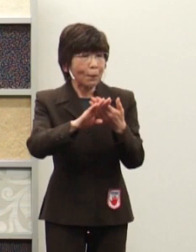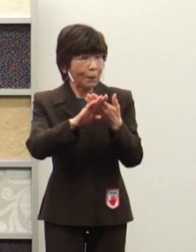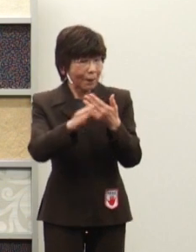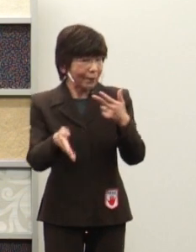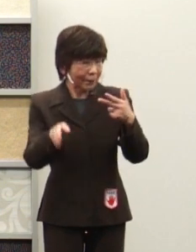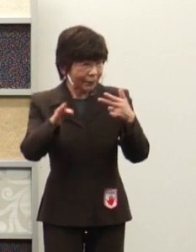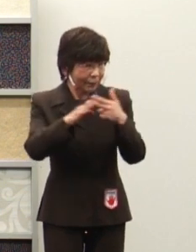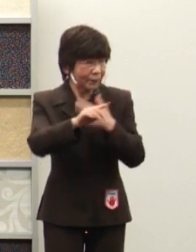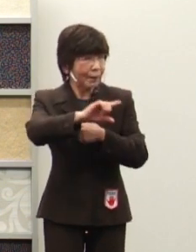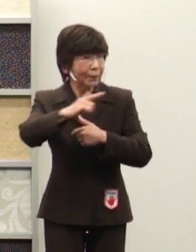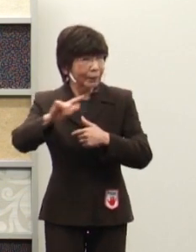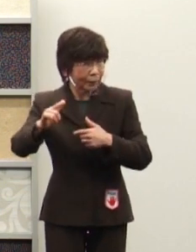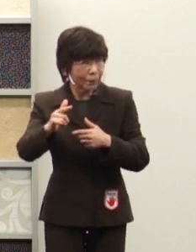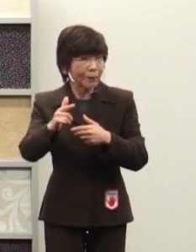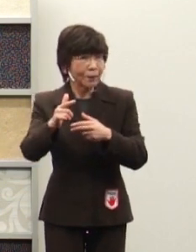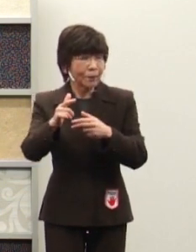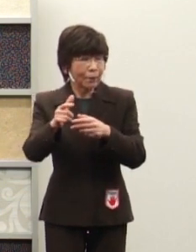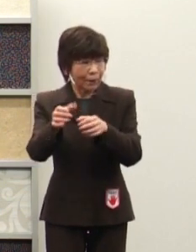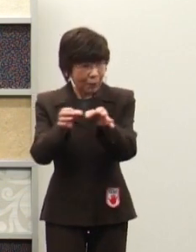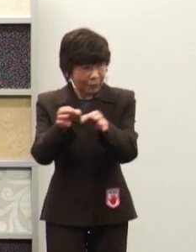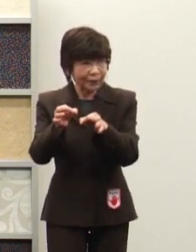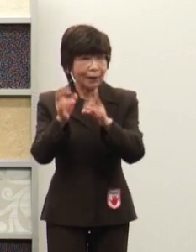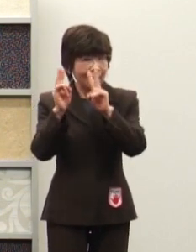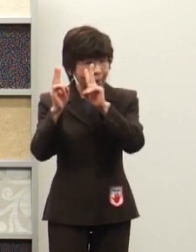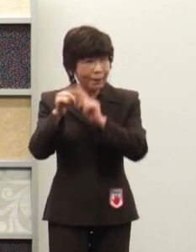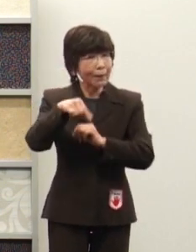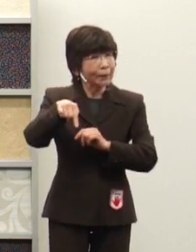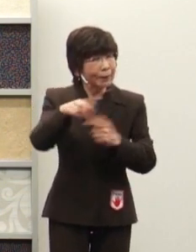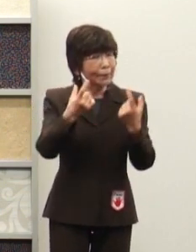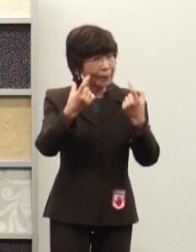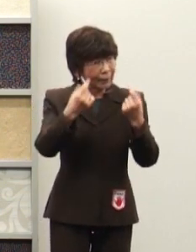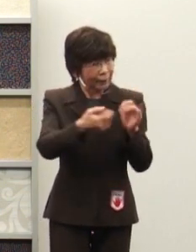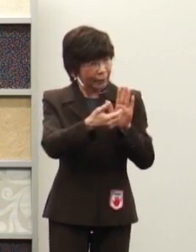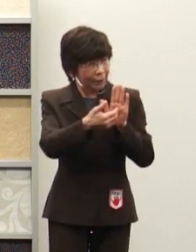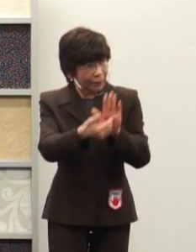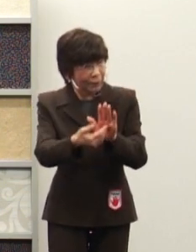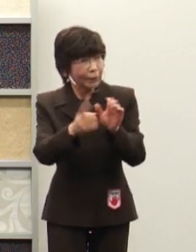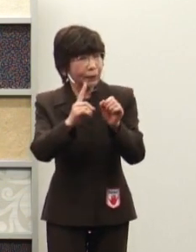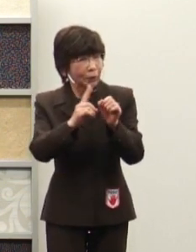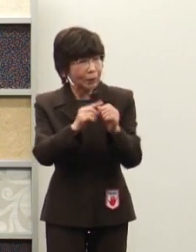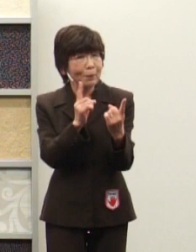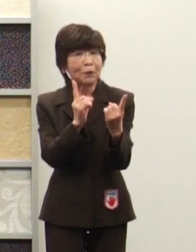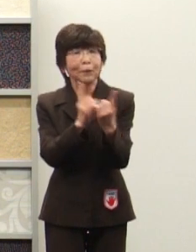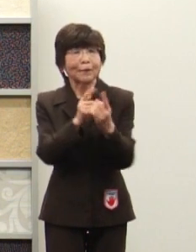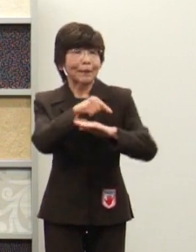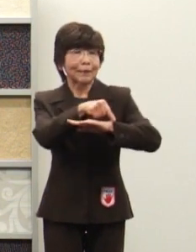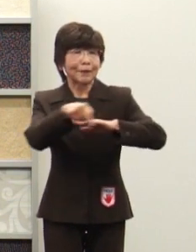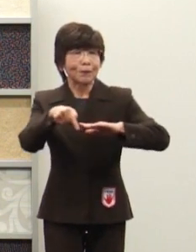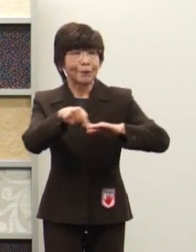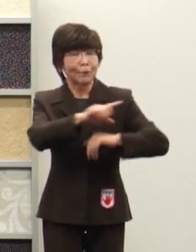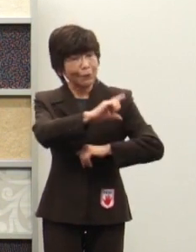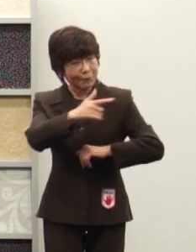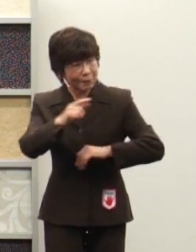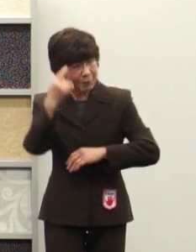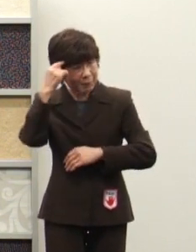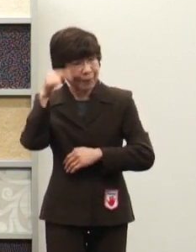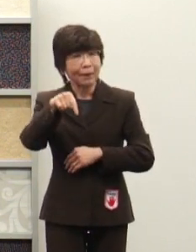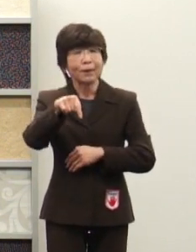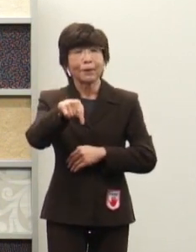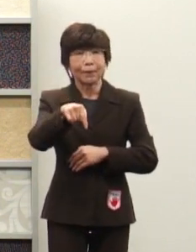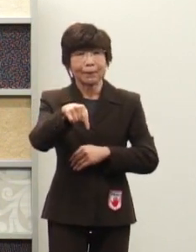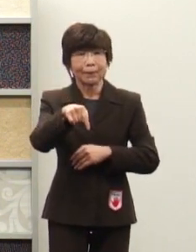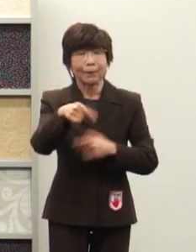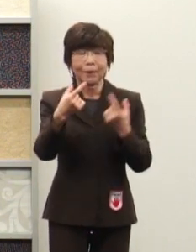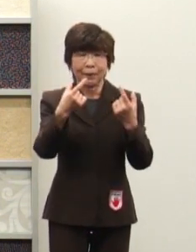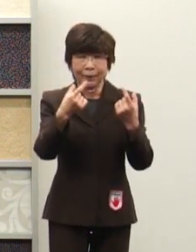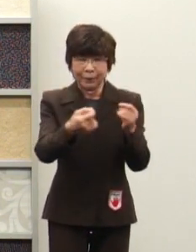染防止対策というものに極めて高い意識を持って臨んでくださっていて、ある意味その感染症に強い、体制というの